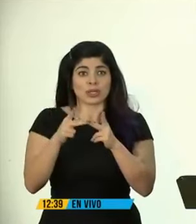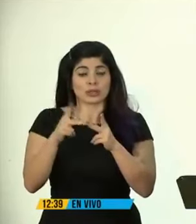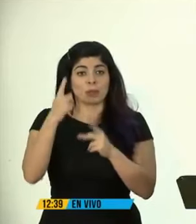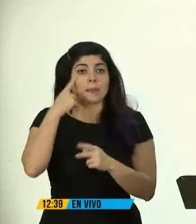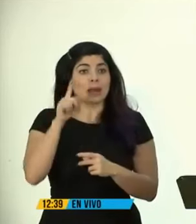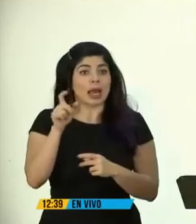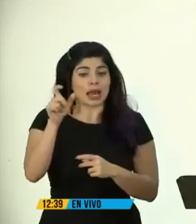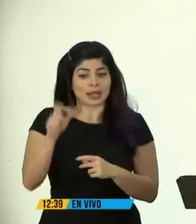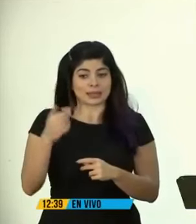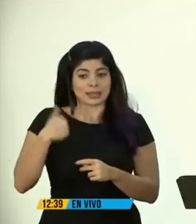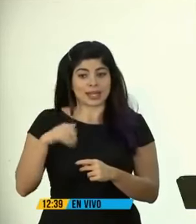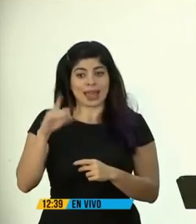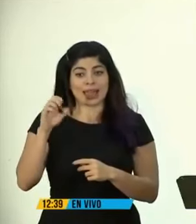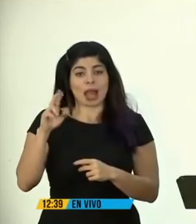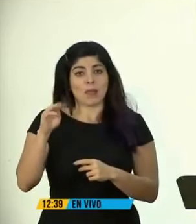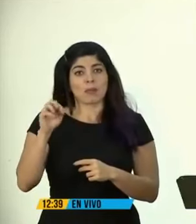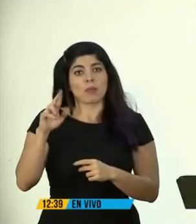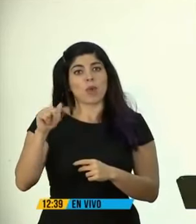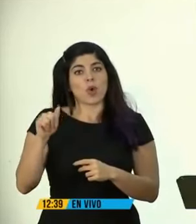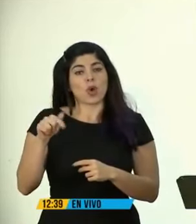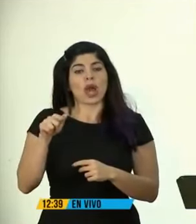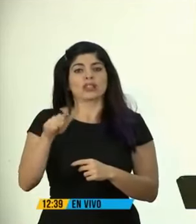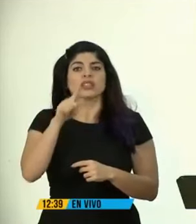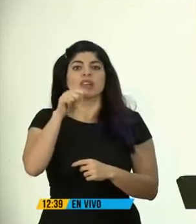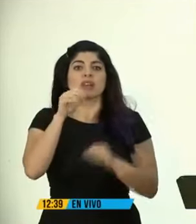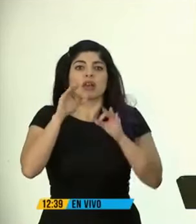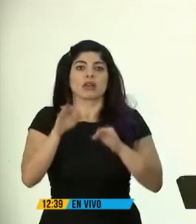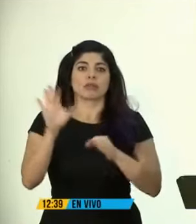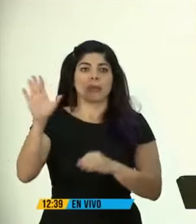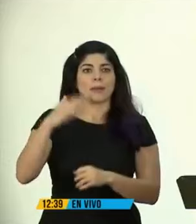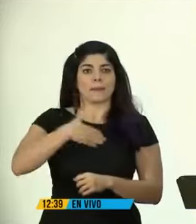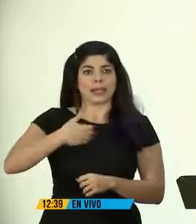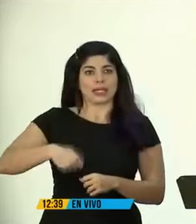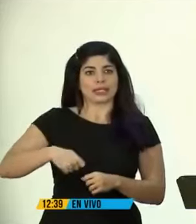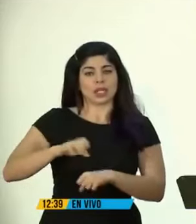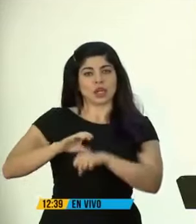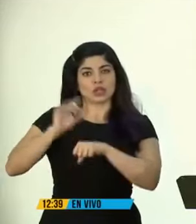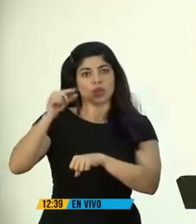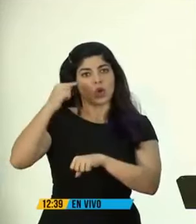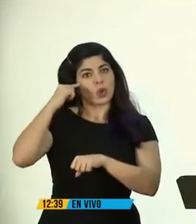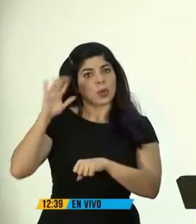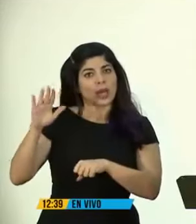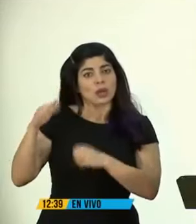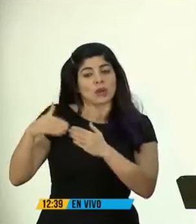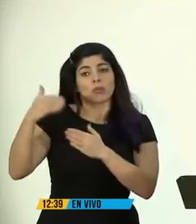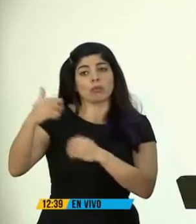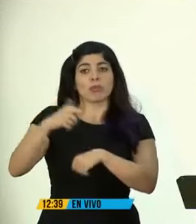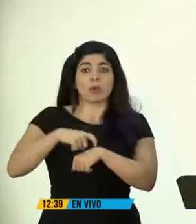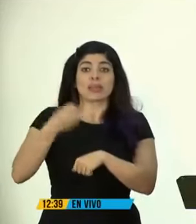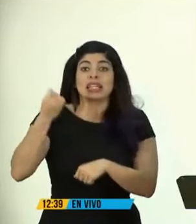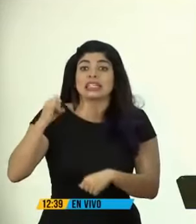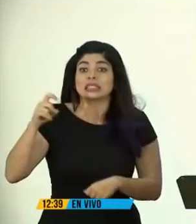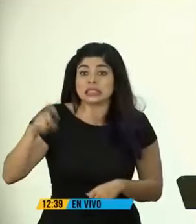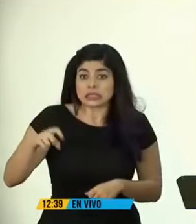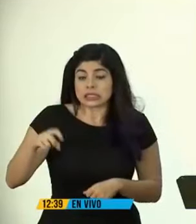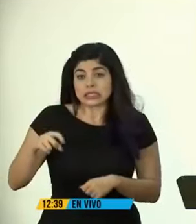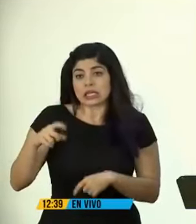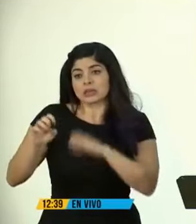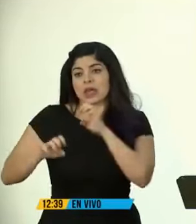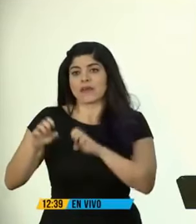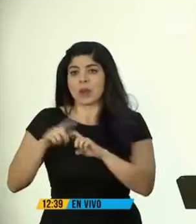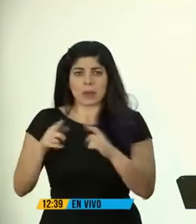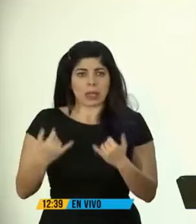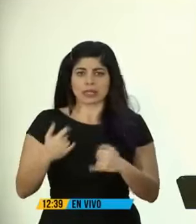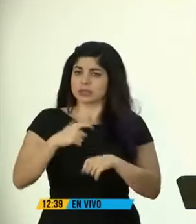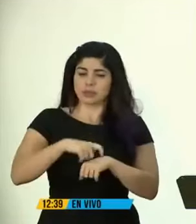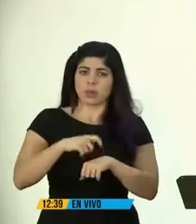el señor Edgar Mora. Esa es una potestad del señor presidente y del Consejo de Gobierno, que en su momento, si es necesario, se hará una valoración, pero en